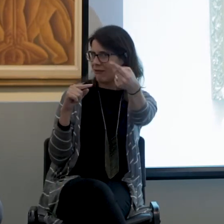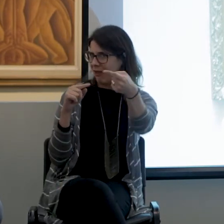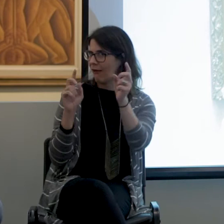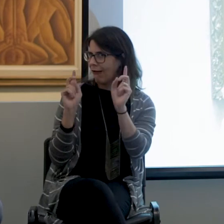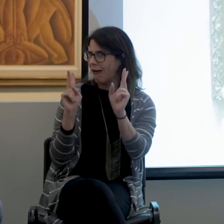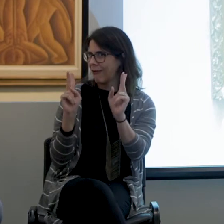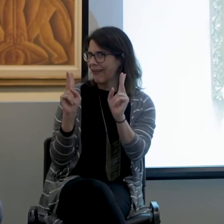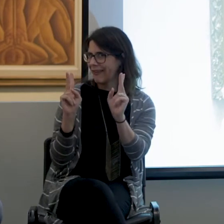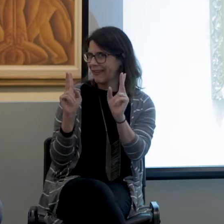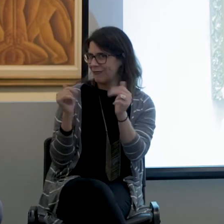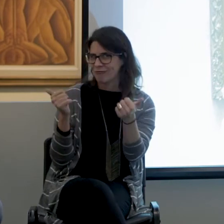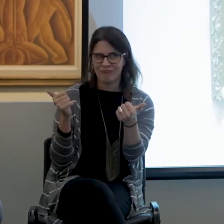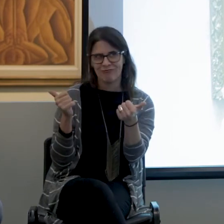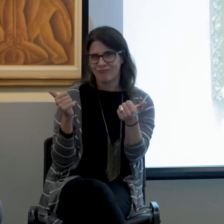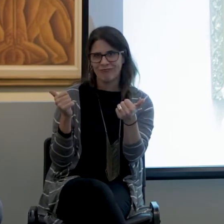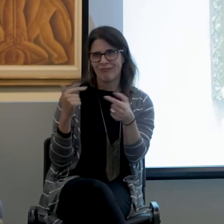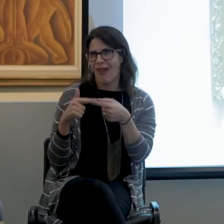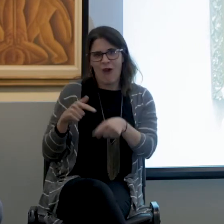O museu tem que fechar.